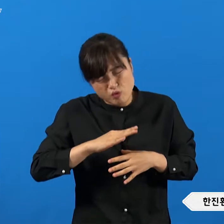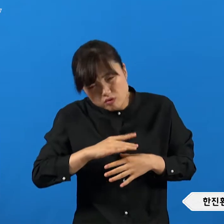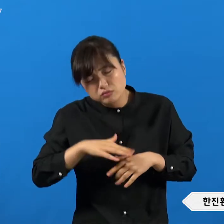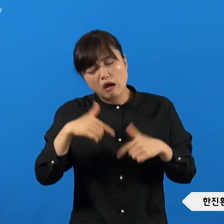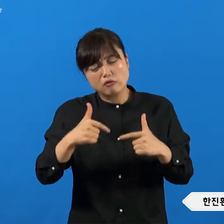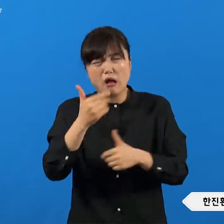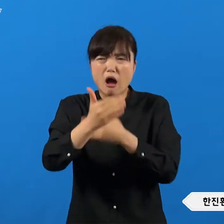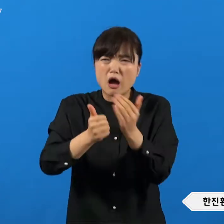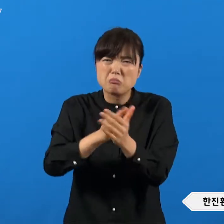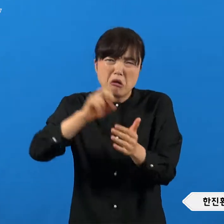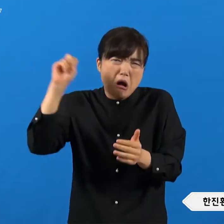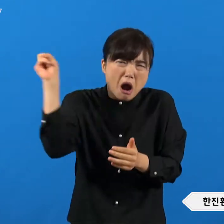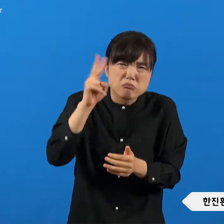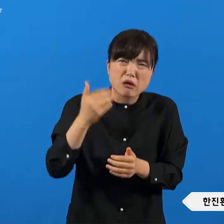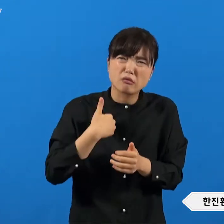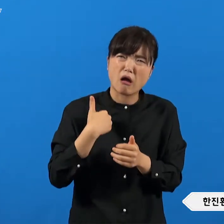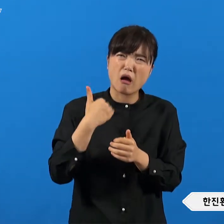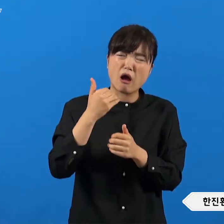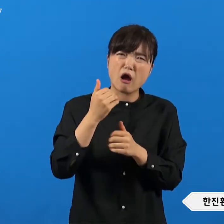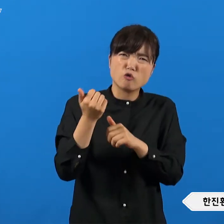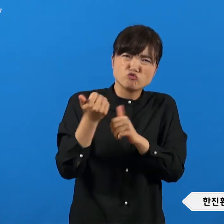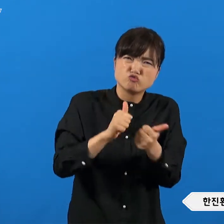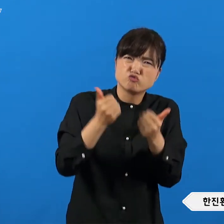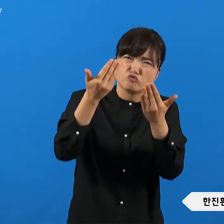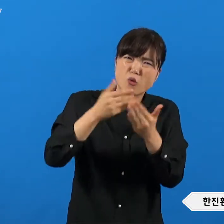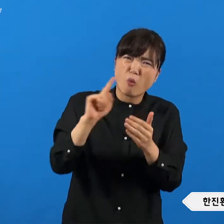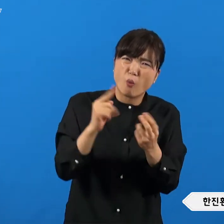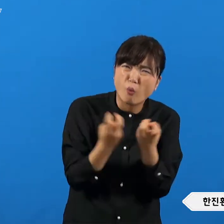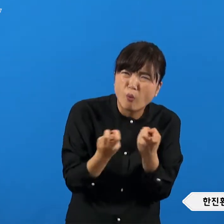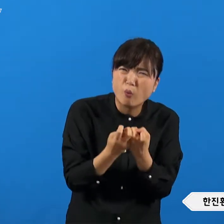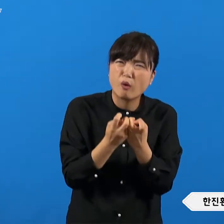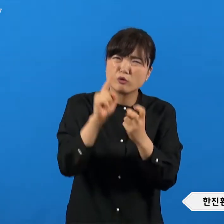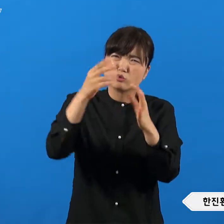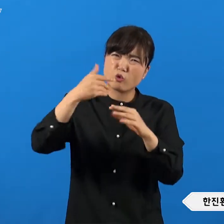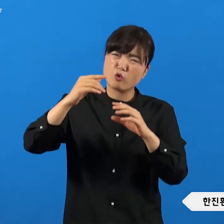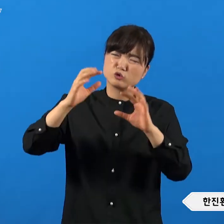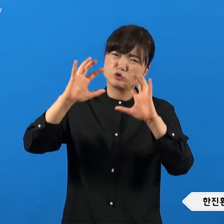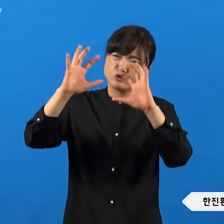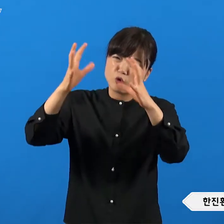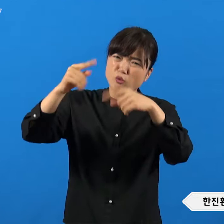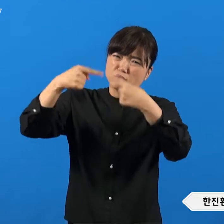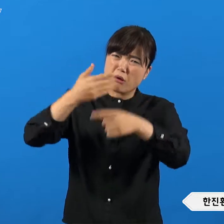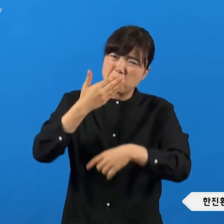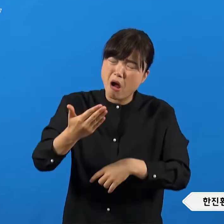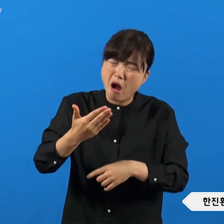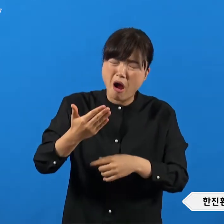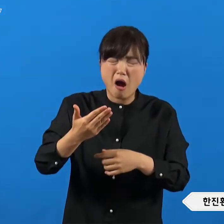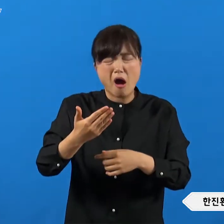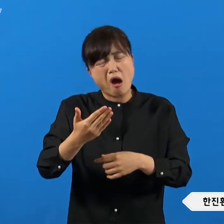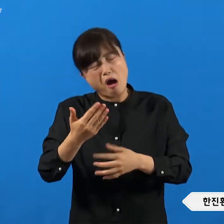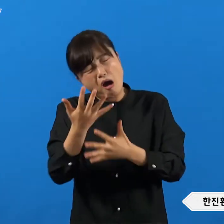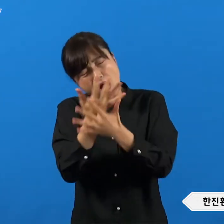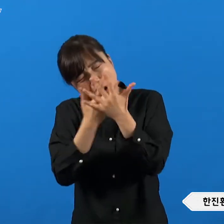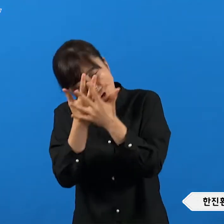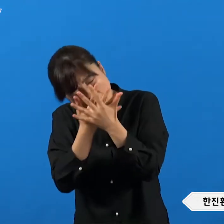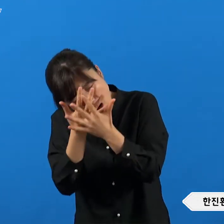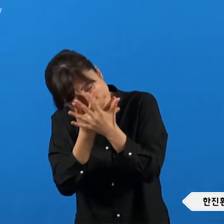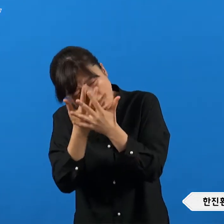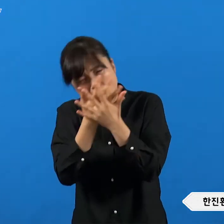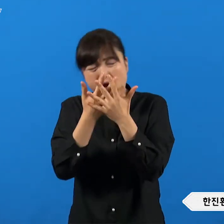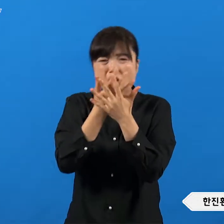자기도 하나님이 갑자기 이렇게 불러가시면 천국에 들어갈 자신이 도무지 없었습니다.